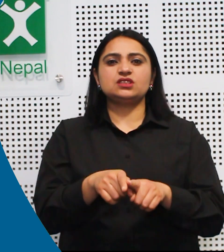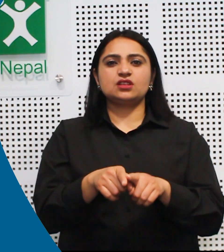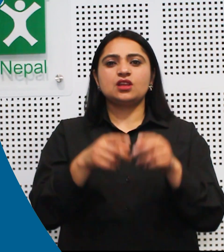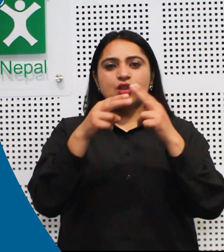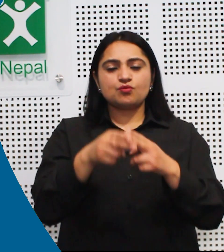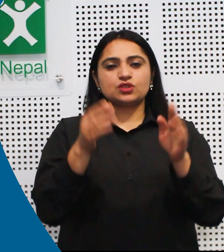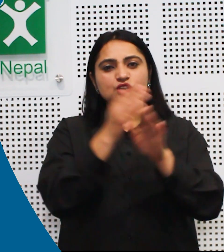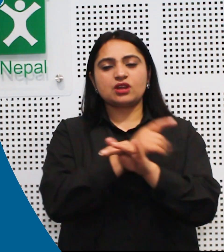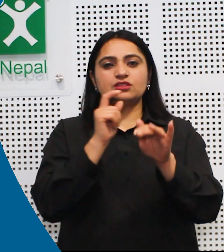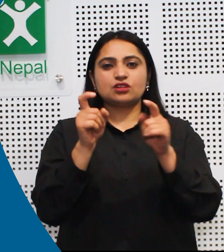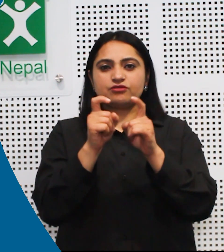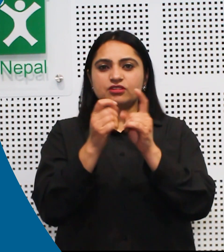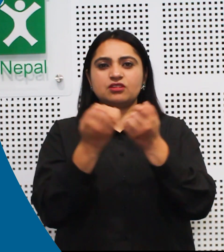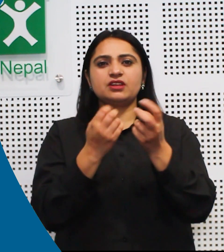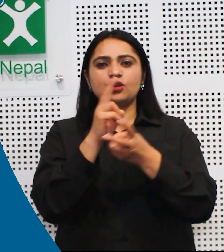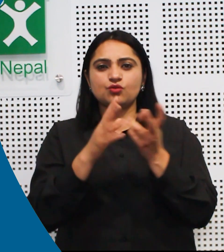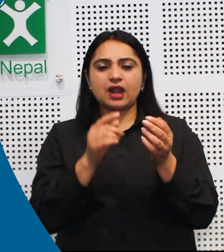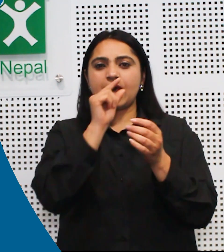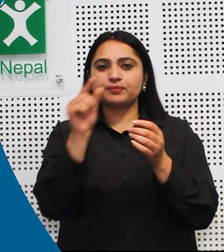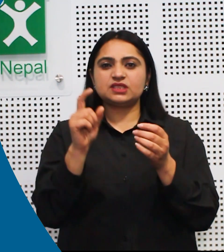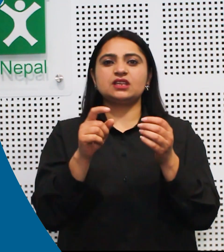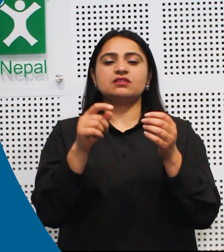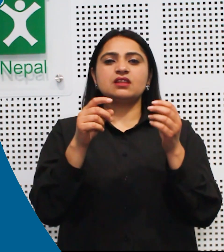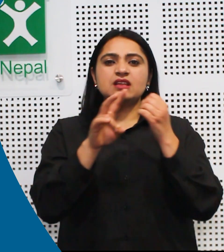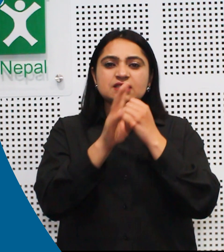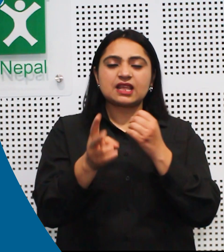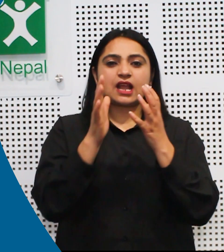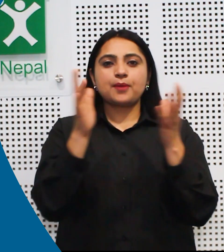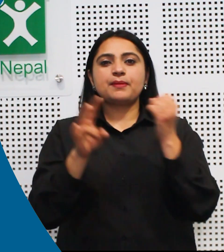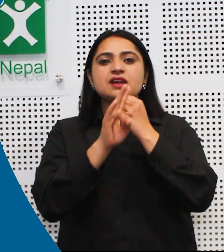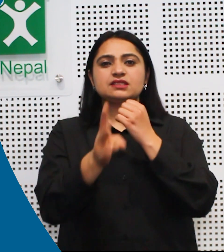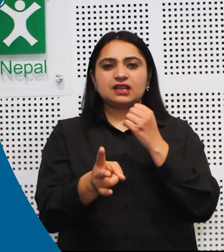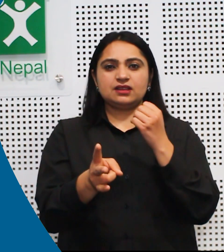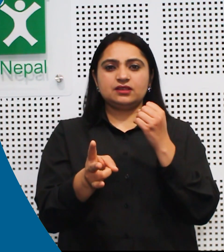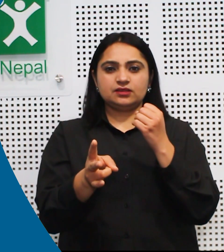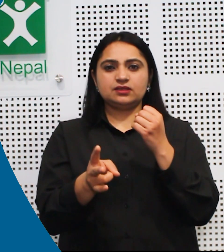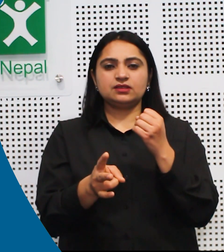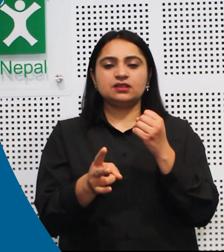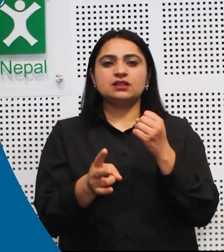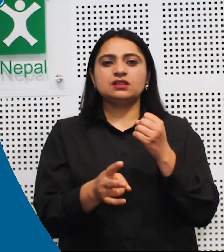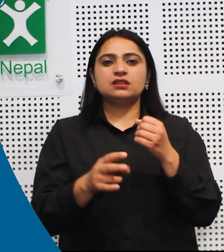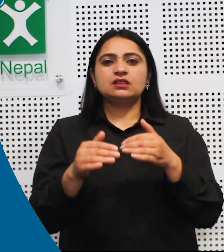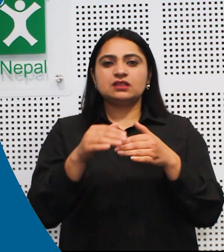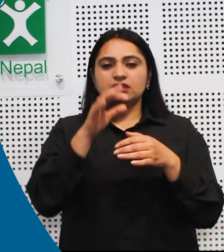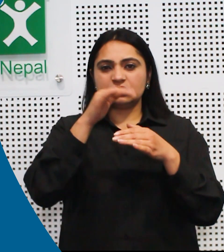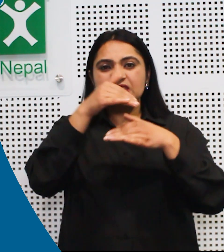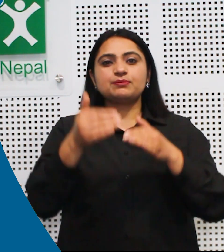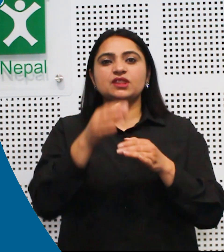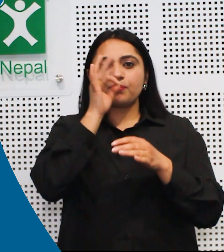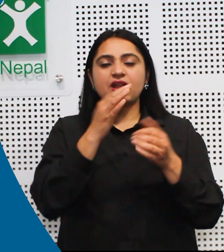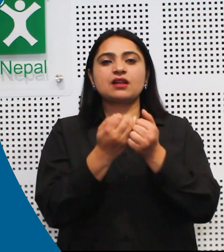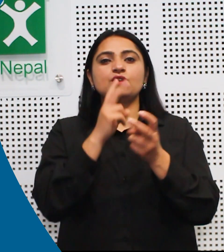छलफल गर्ने कुराहरू भयो। त्यसपछि विषयगत शाखा महाशाखाले चाहिँ होइन अब सिलिङका अब निर्धारण गर्ने कुराहरू भयो।